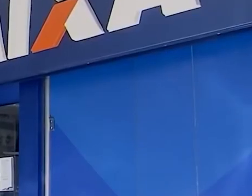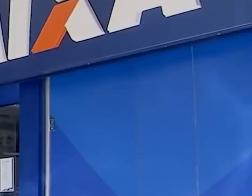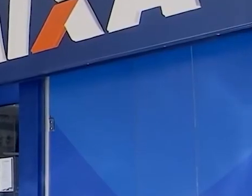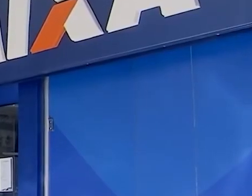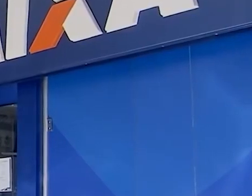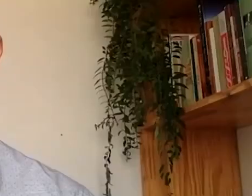terça-feira